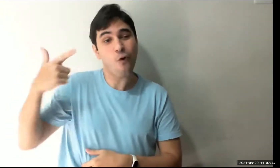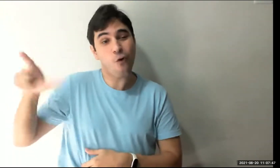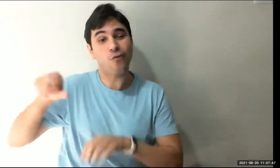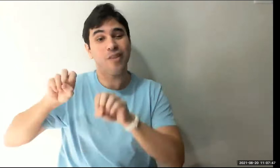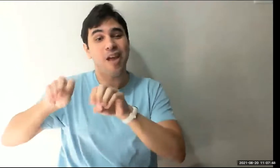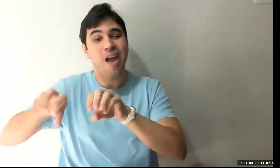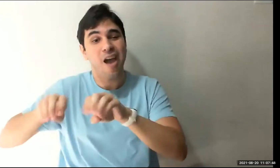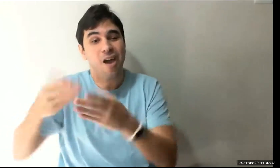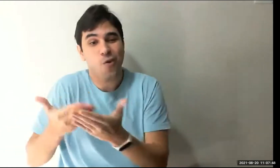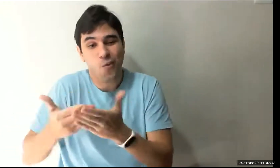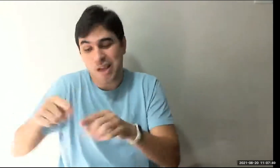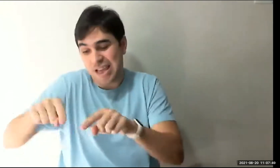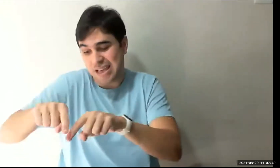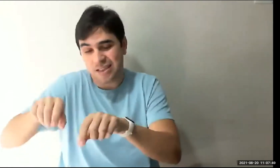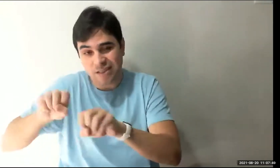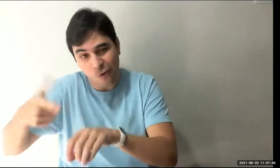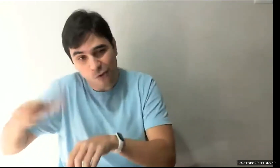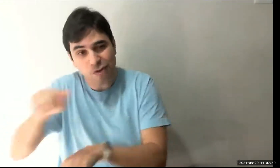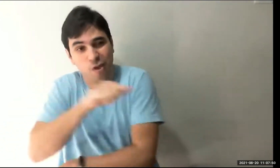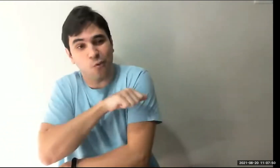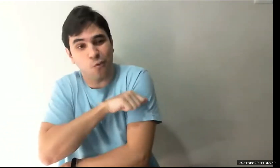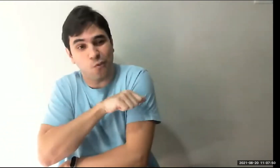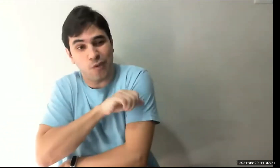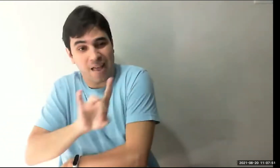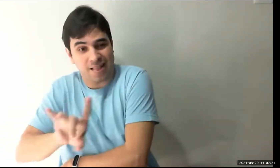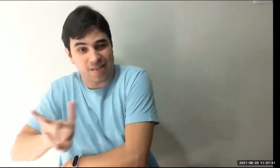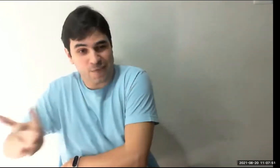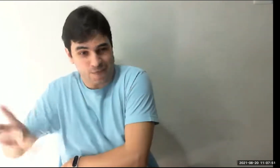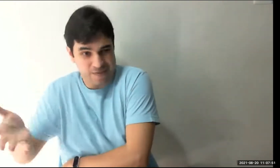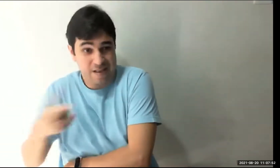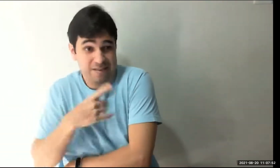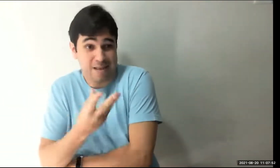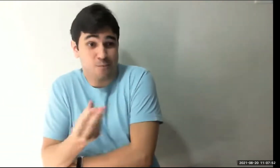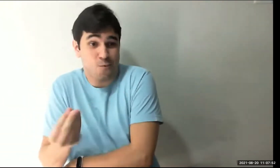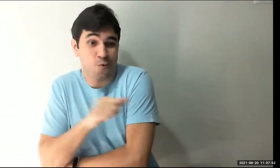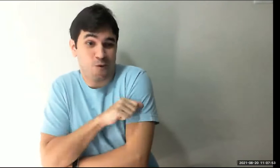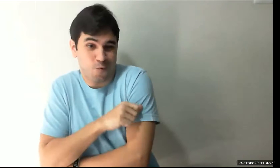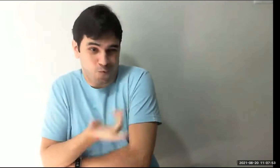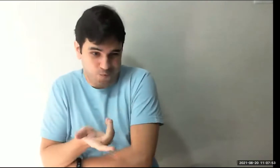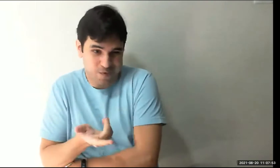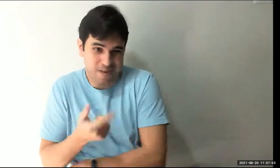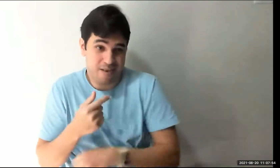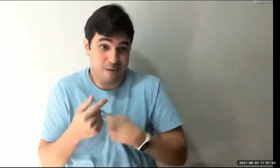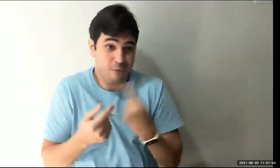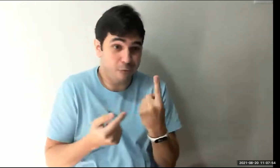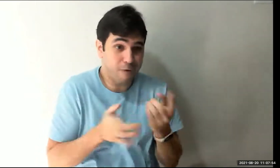área para mergulho também, né, há situações específicas que acontecem nessa